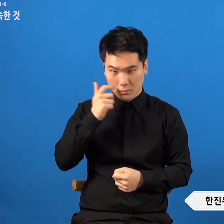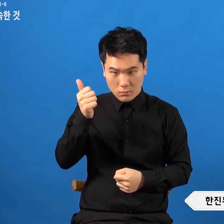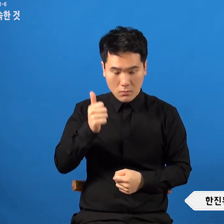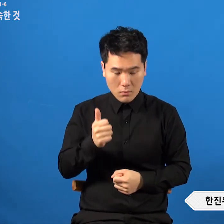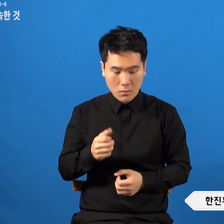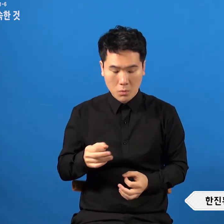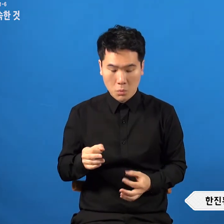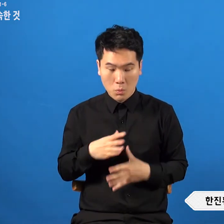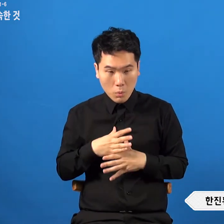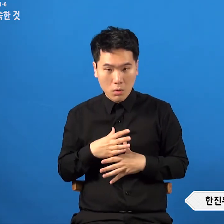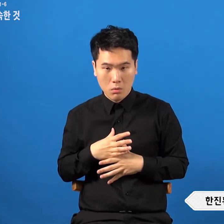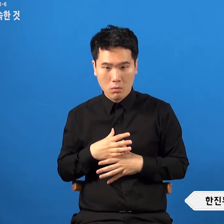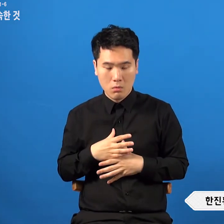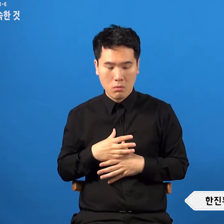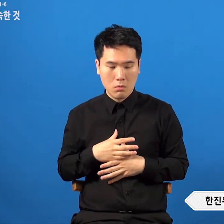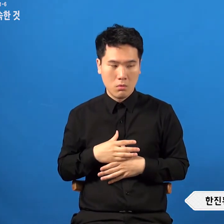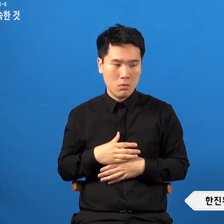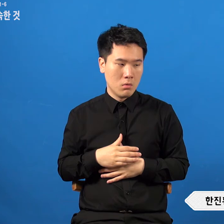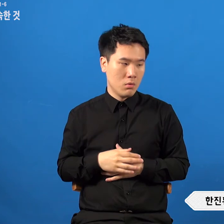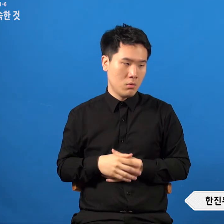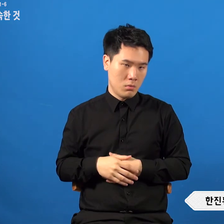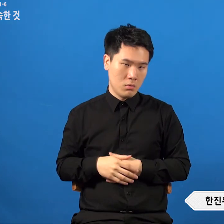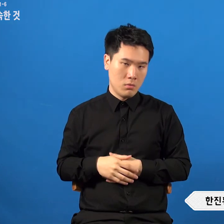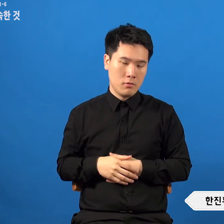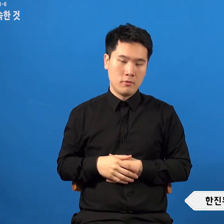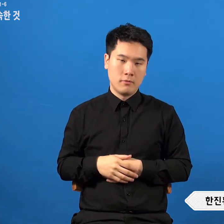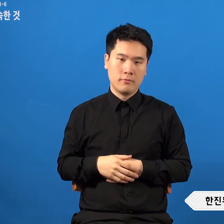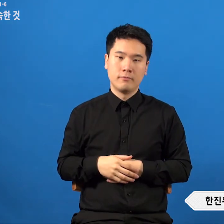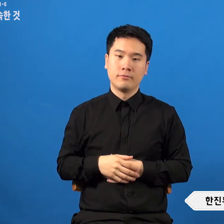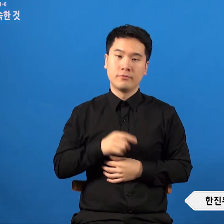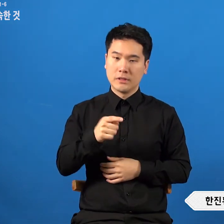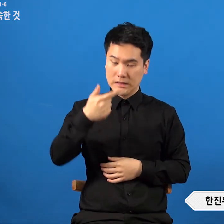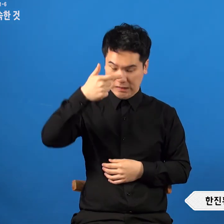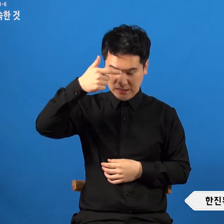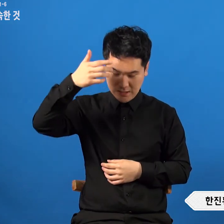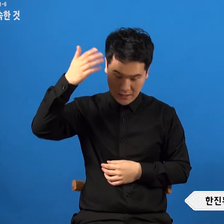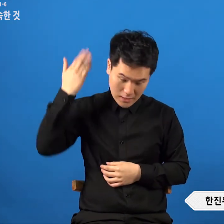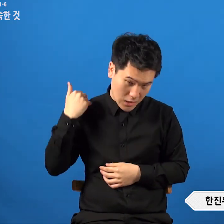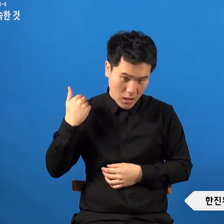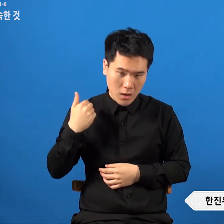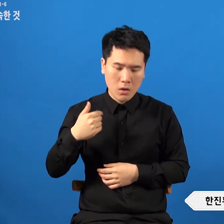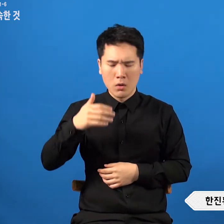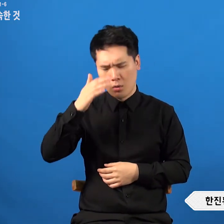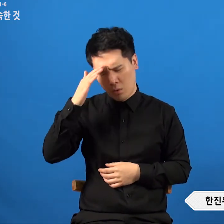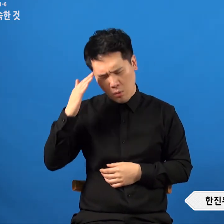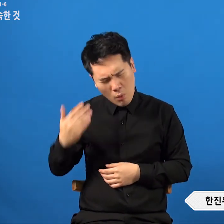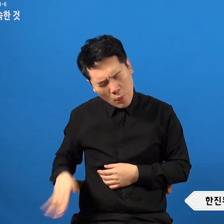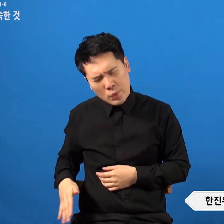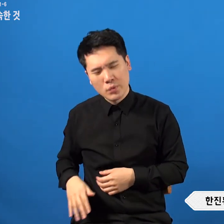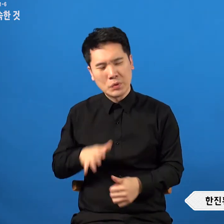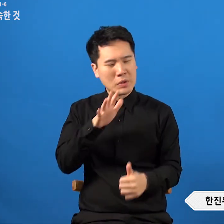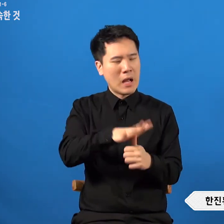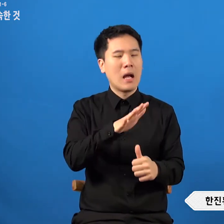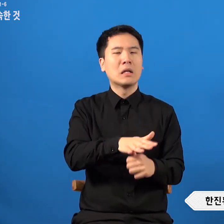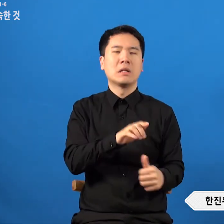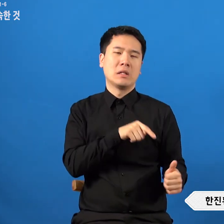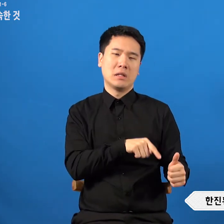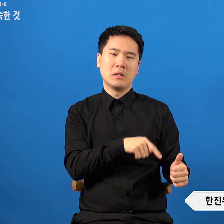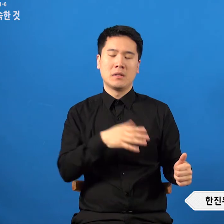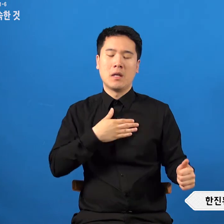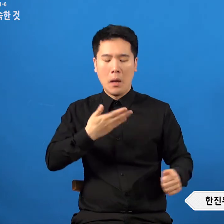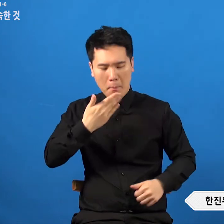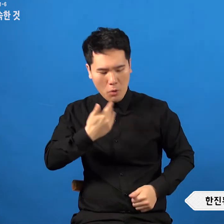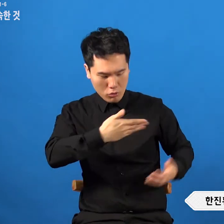그 아빠가 놀라서 정신이 멍해졌습니다. 그 옛날에 겨우 그 아이 하나,